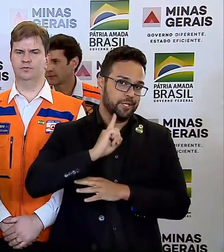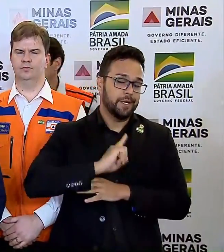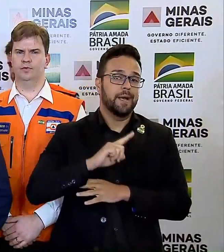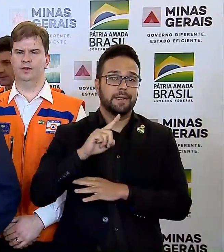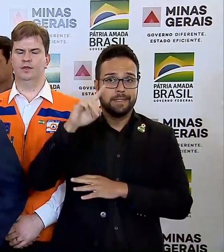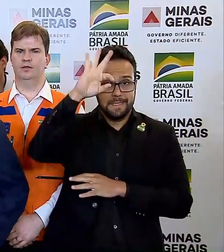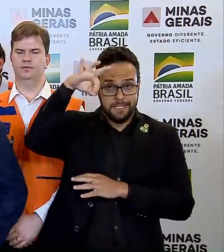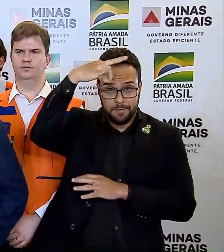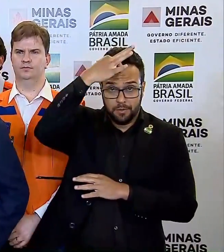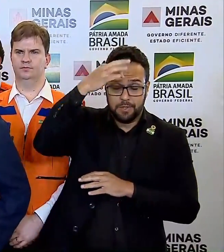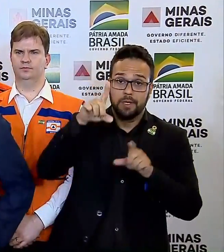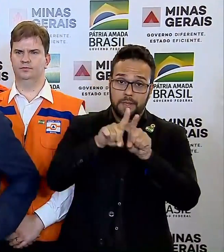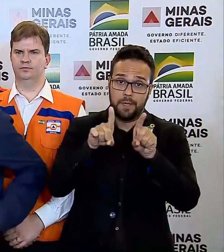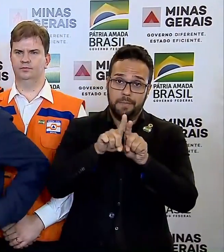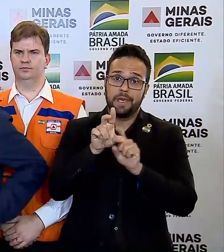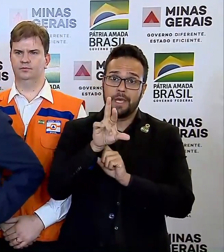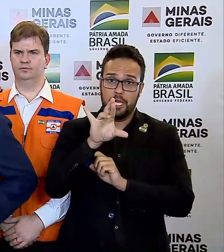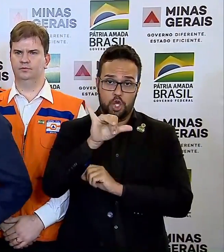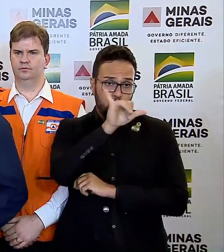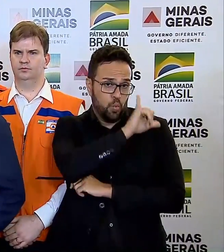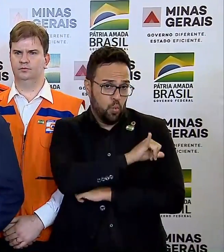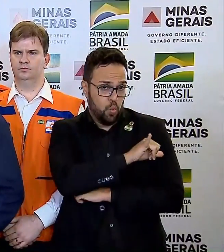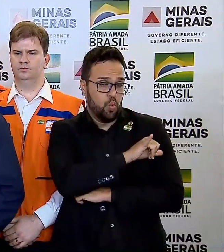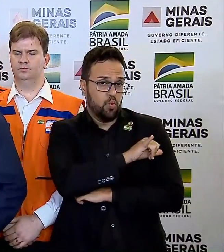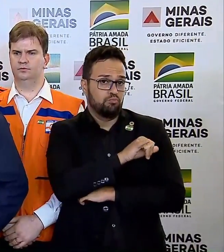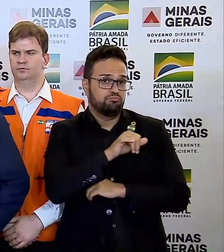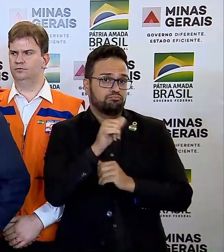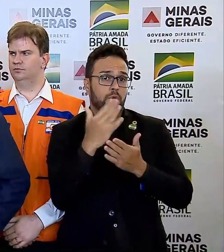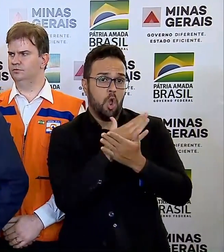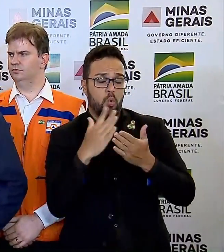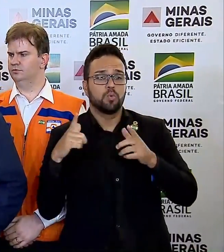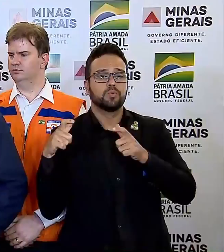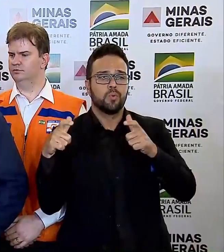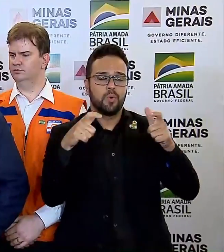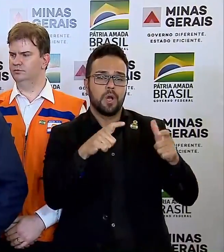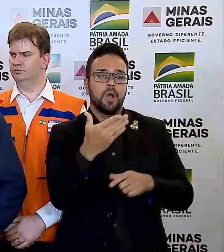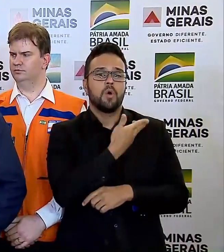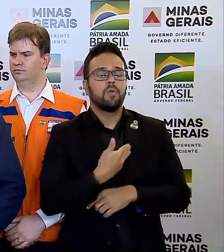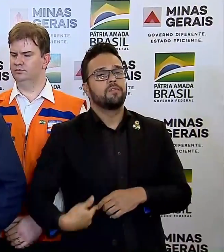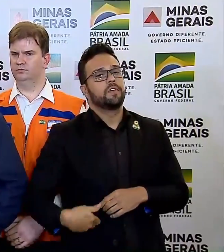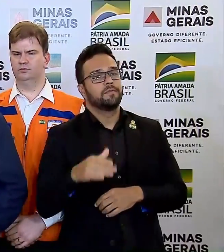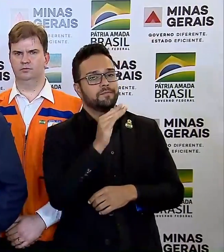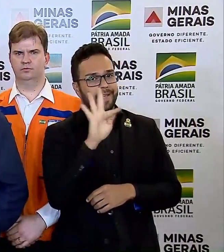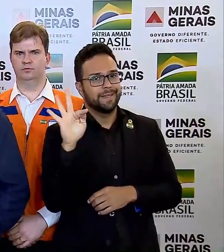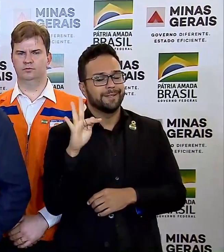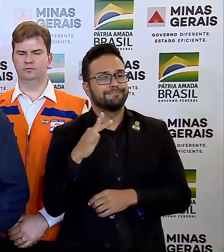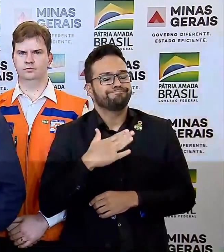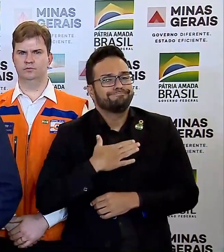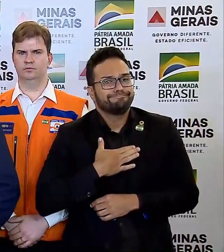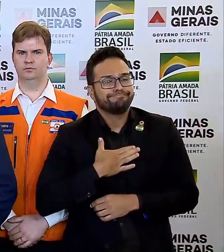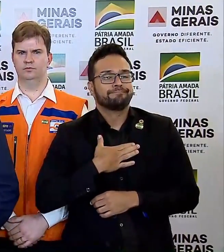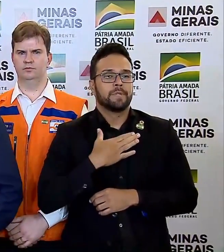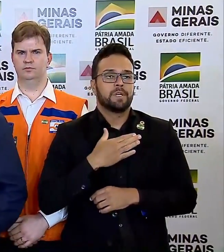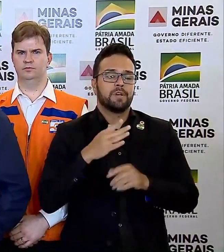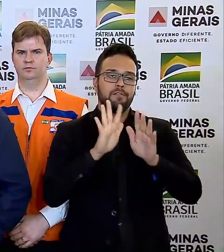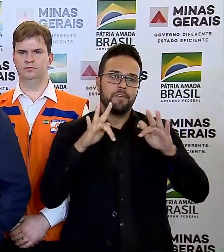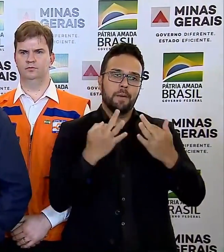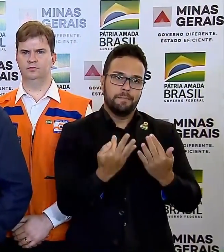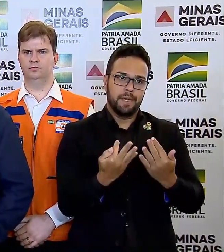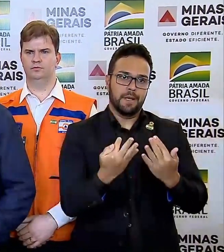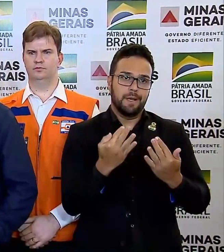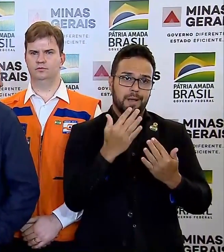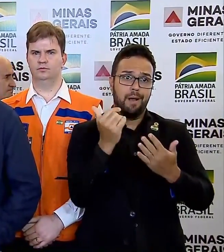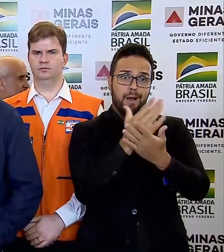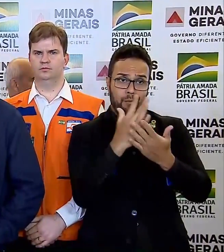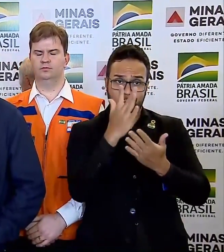outra do Rio de Janeiro. O governo federal se solidariza com os familiares das vítimas e se coloca ao